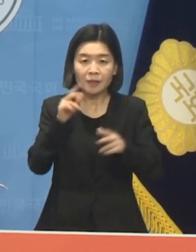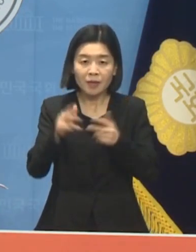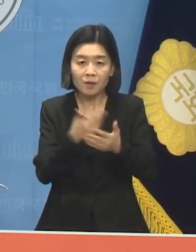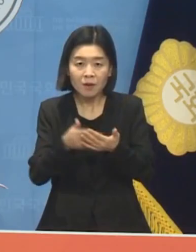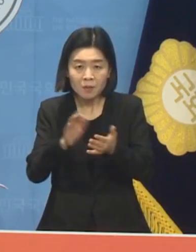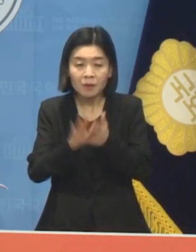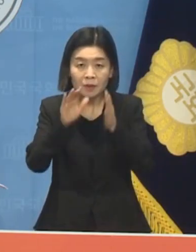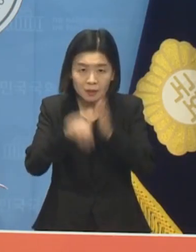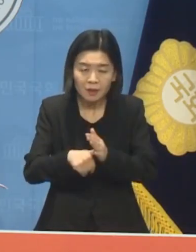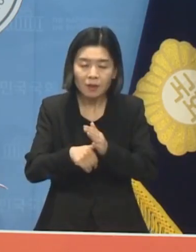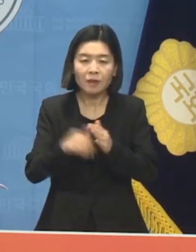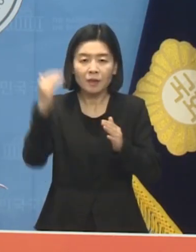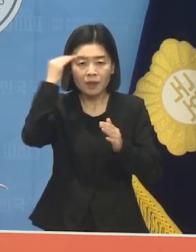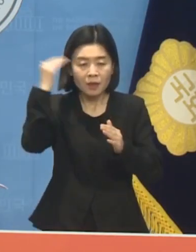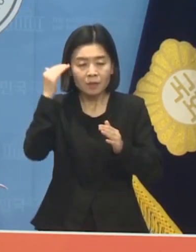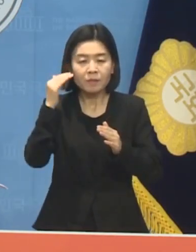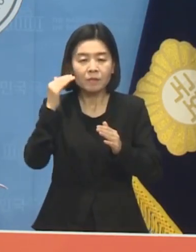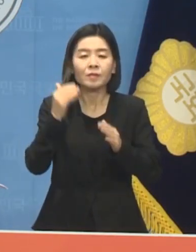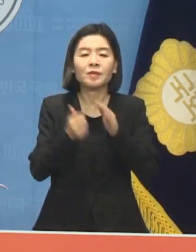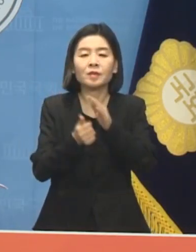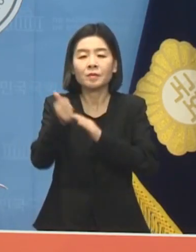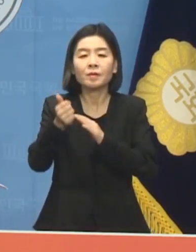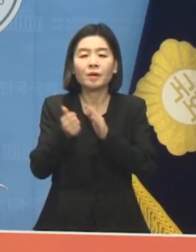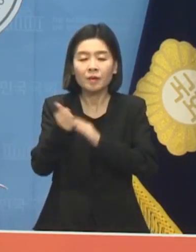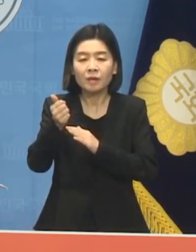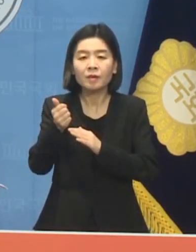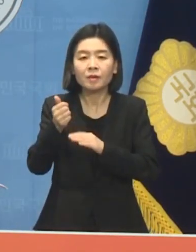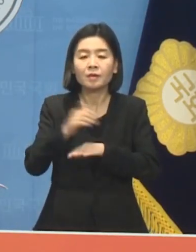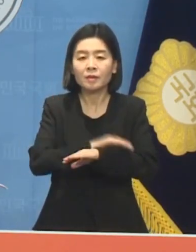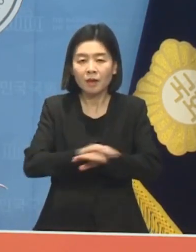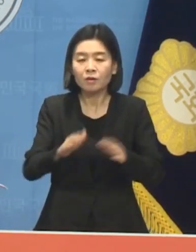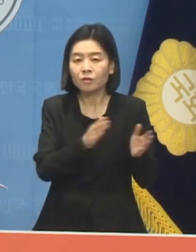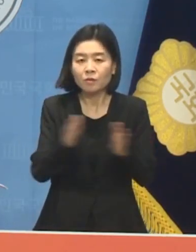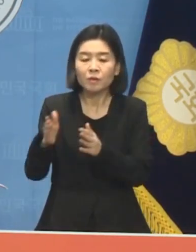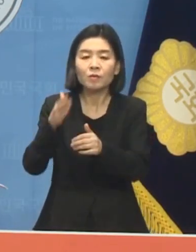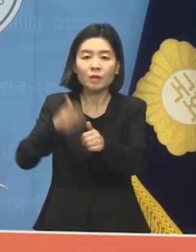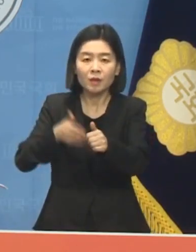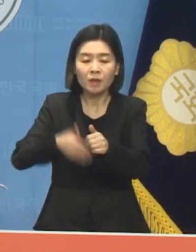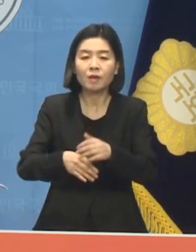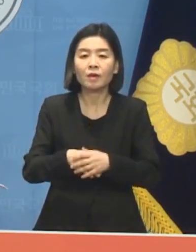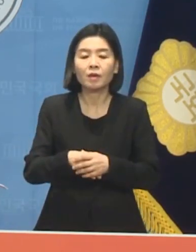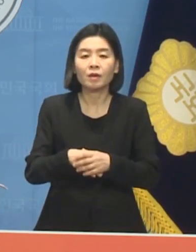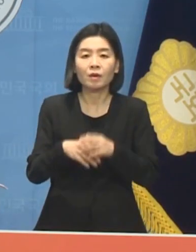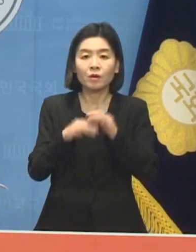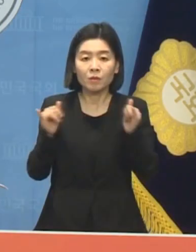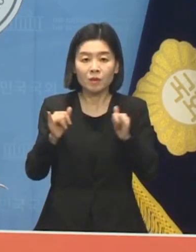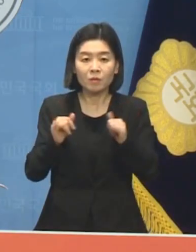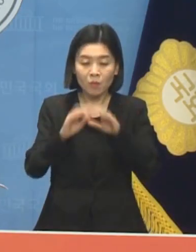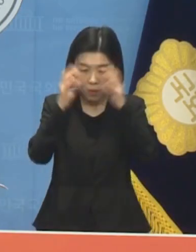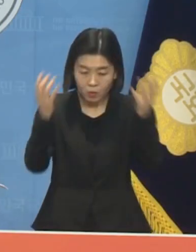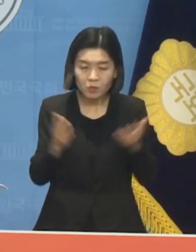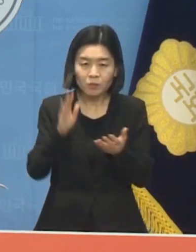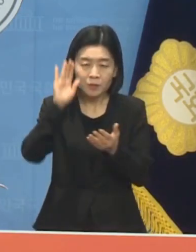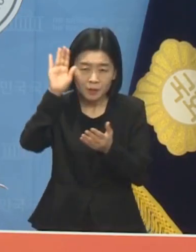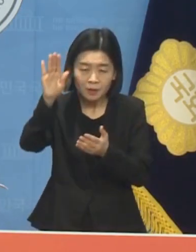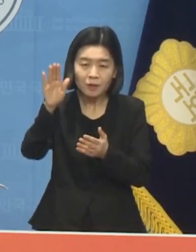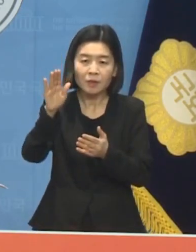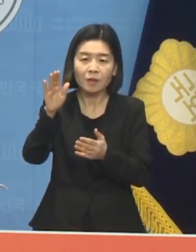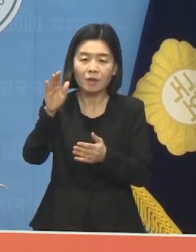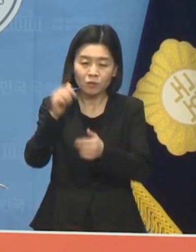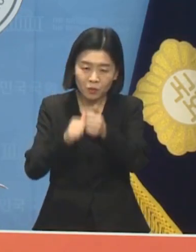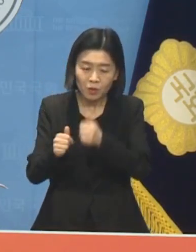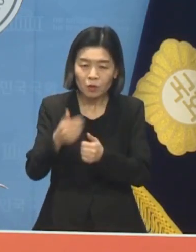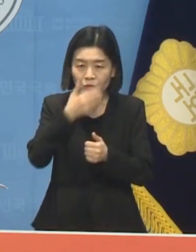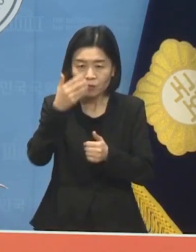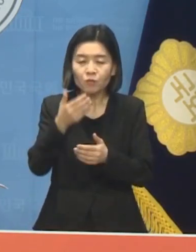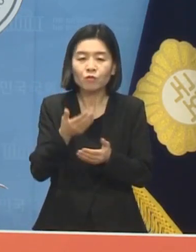있는 대한민국의 희망찬 미래를 잘 준비해 주길 촉구한다. 모든 국민과 미래 세대에게 꿈을 심어주고